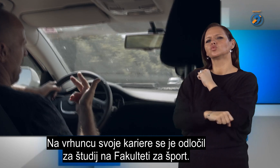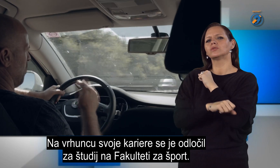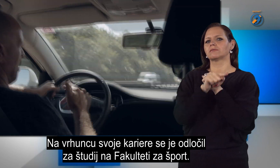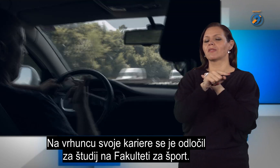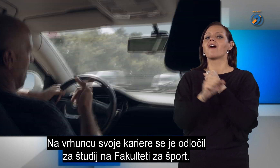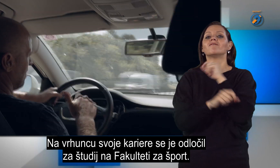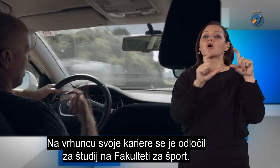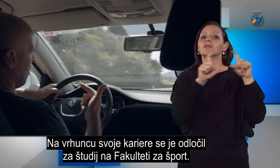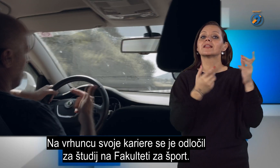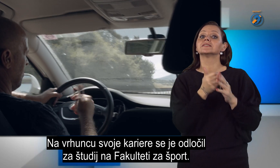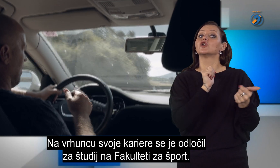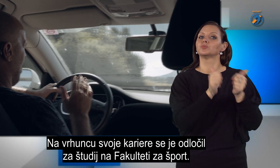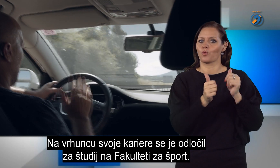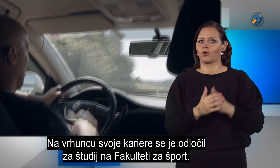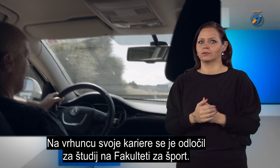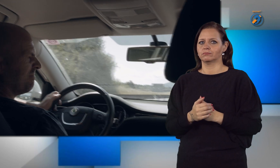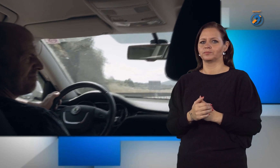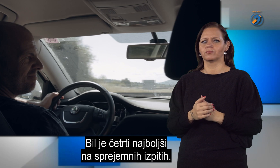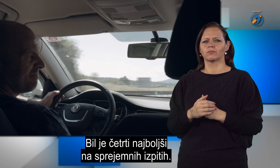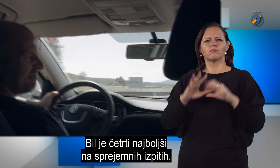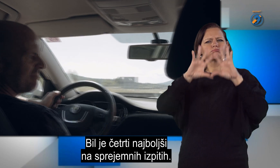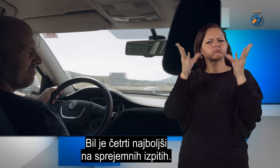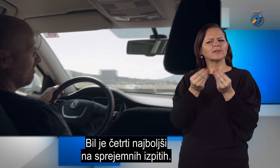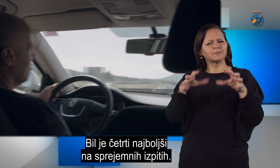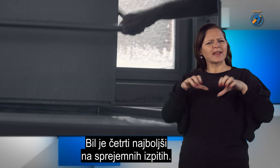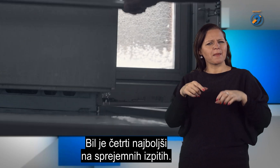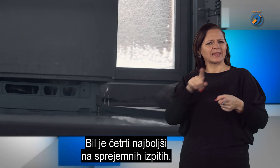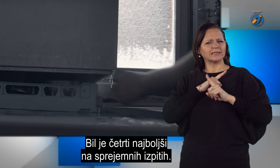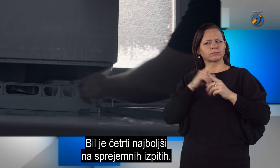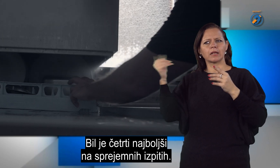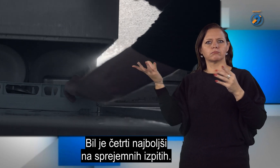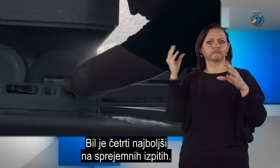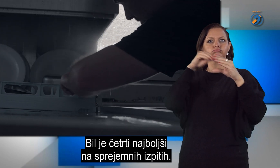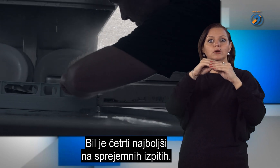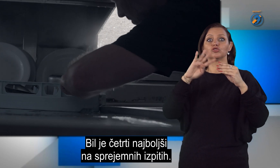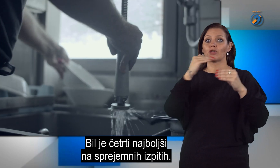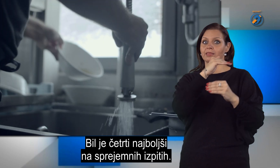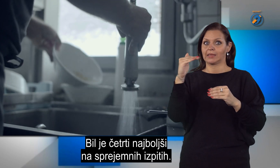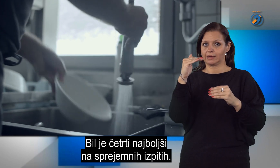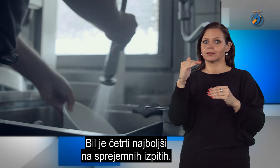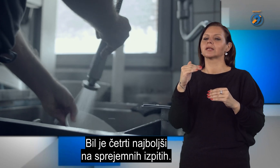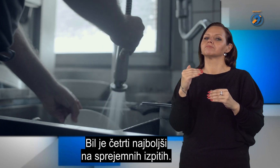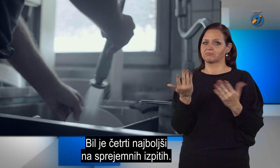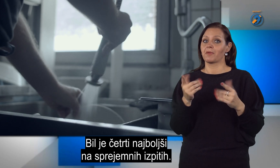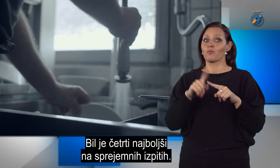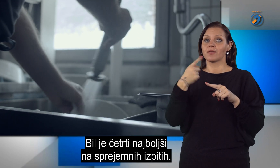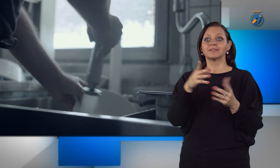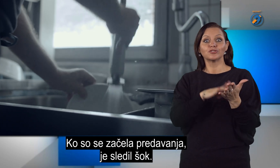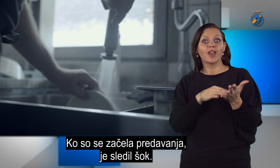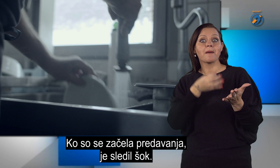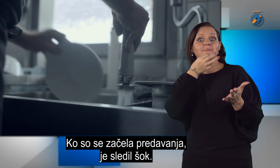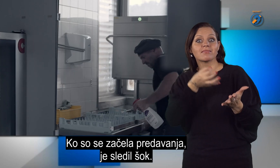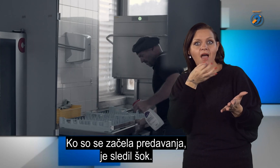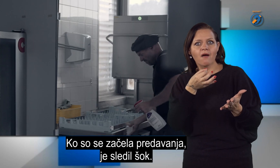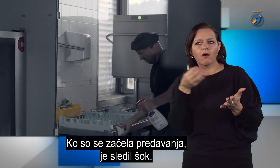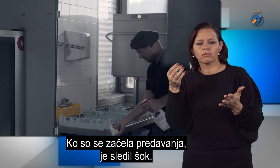študij na fakulteti za šport. Bil je 4. najboljši na sprejemnih izpitih. Ko